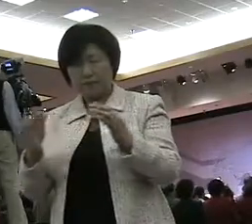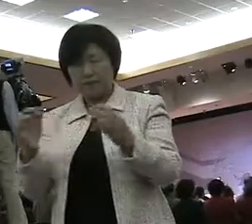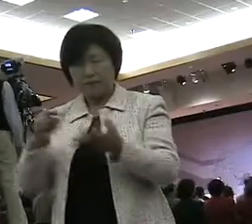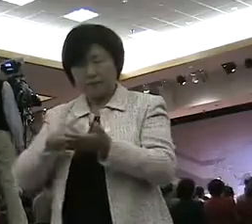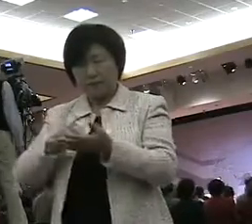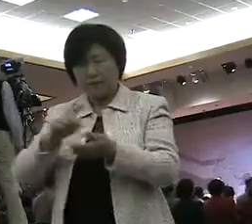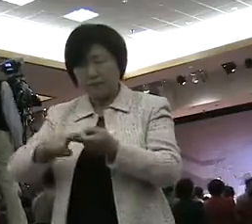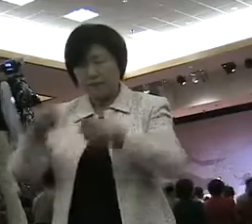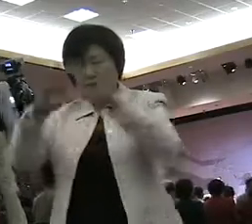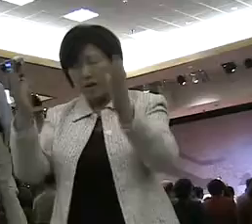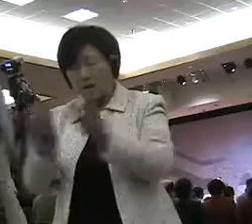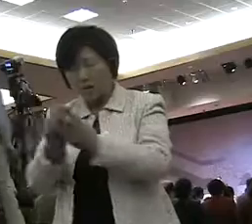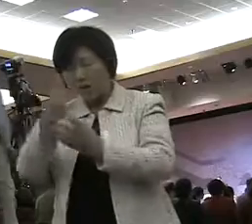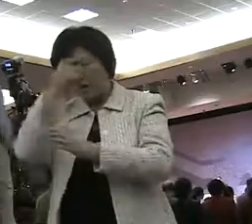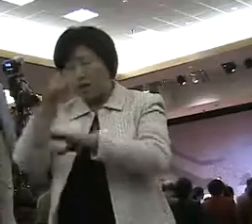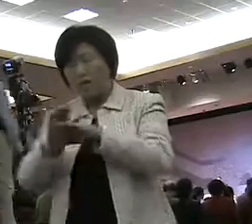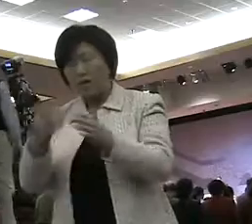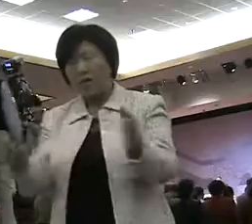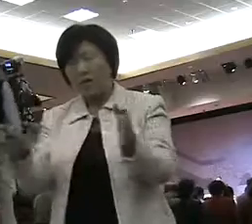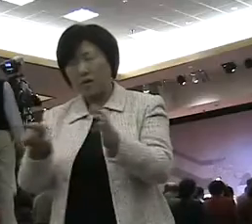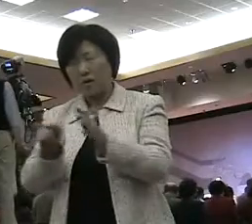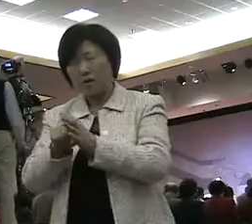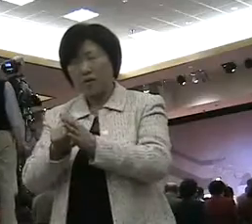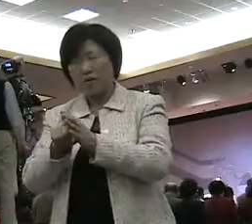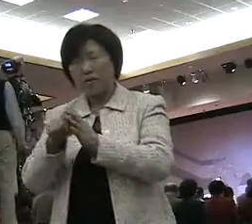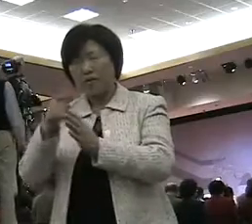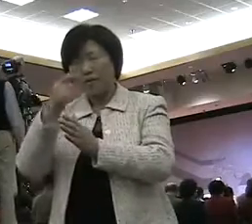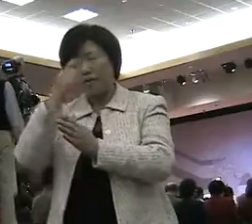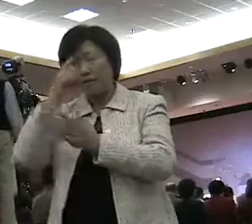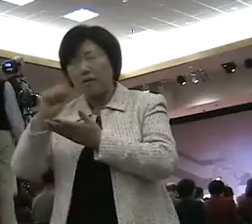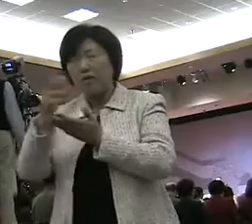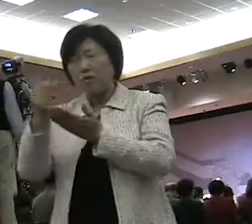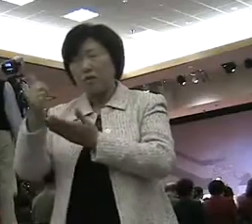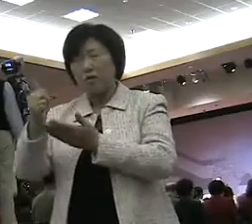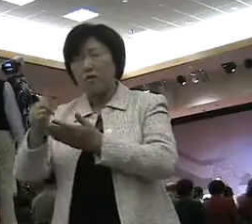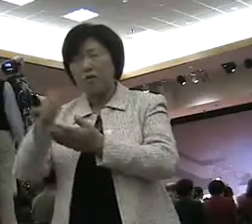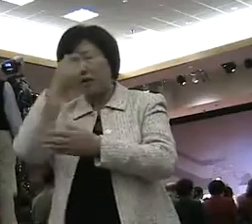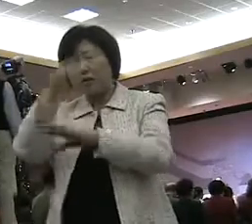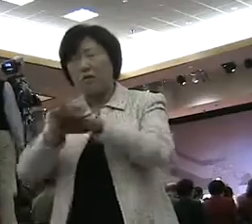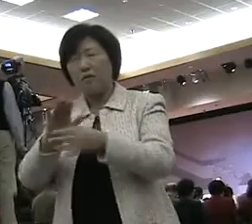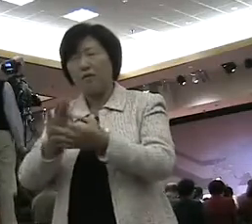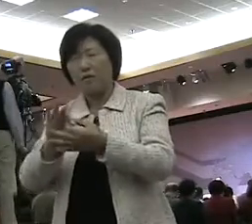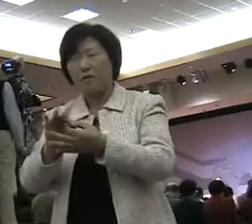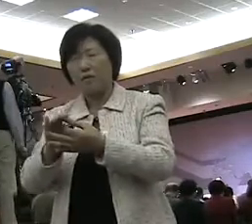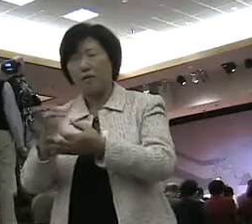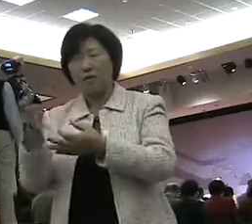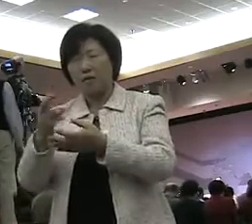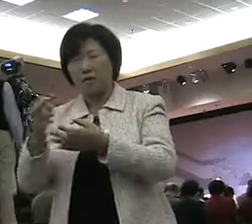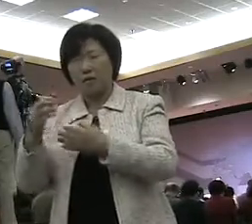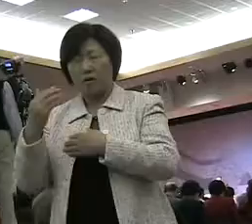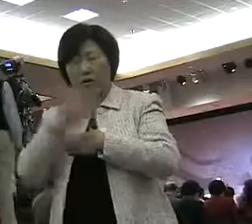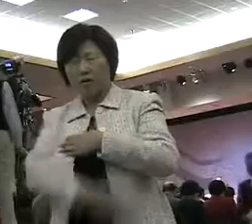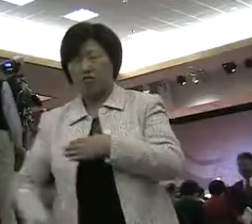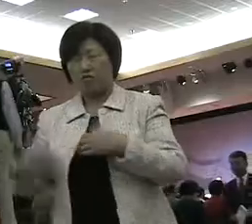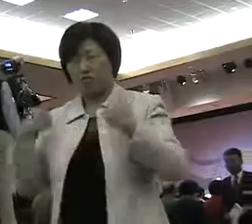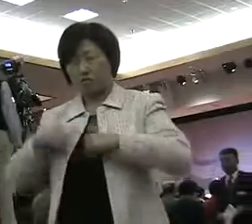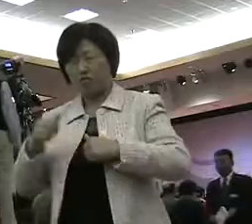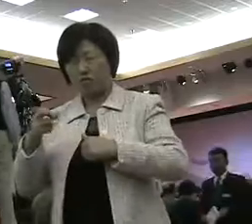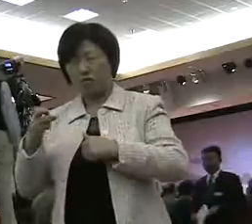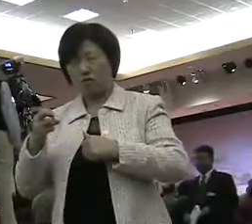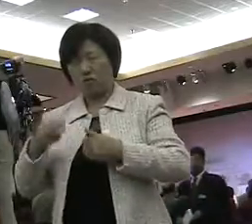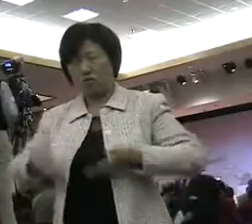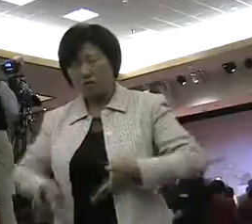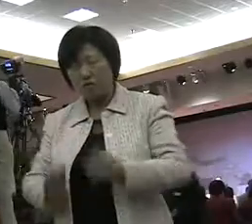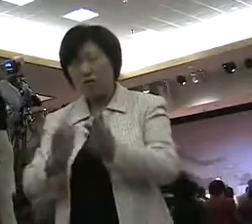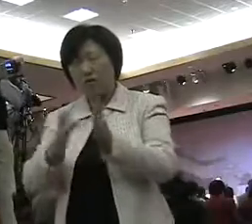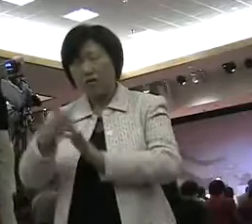서신 채로 함께 예배를 위하여 합심으로 기도하겠습니다. 주님, 오늘 예배를 통하여 성육신하신 주님의 은혜를 체험하게 하여 주시옵소서.